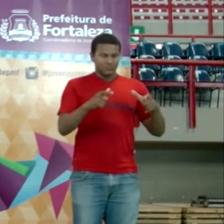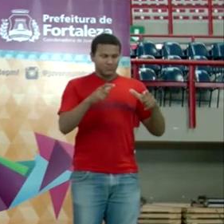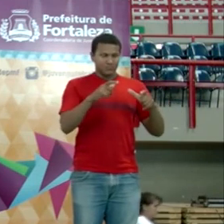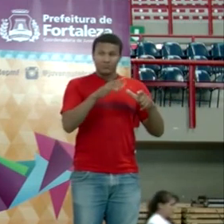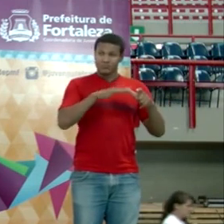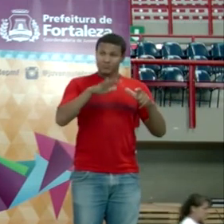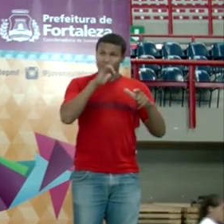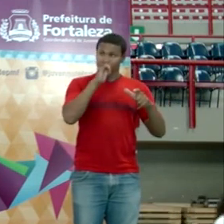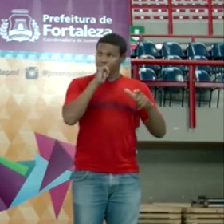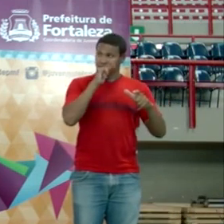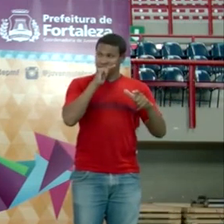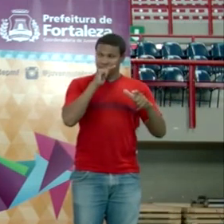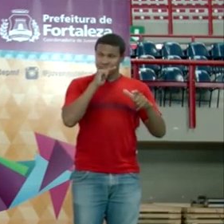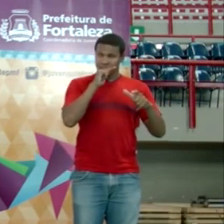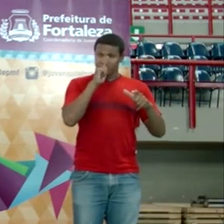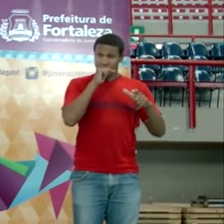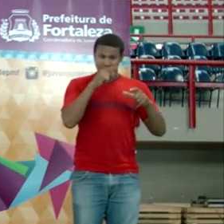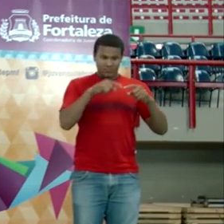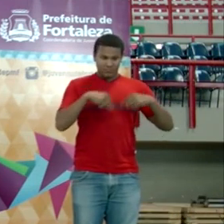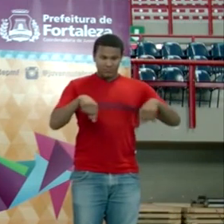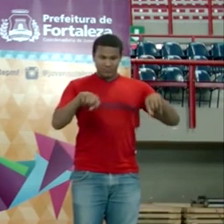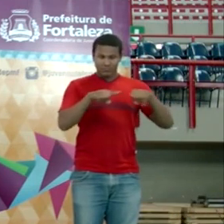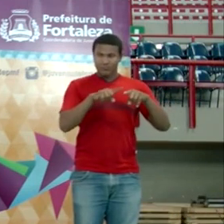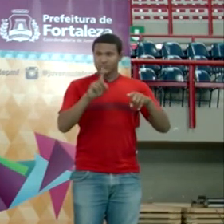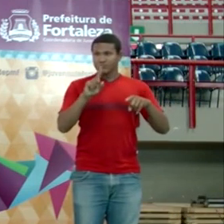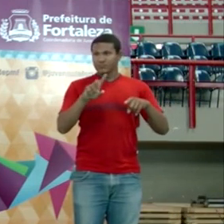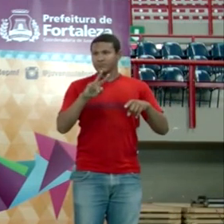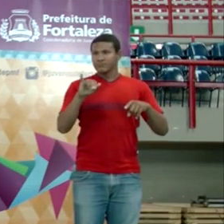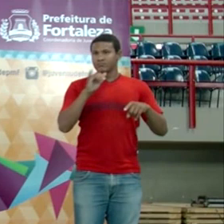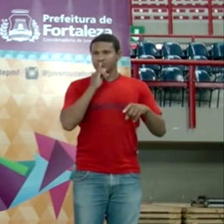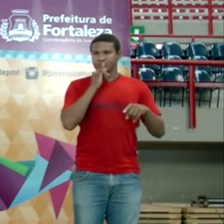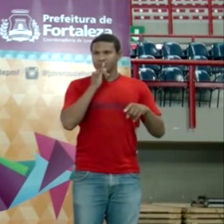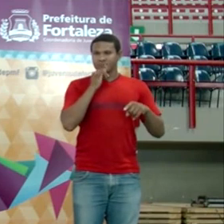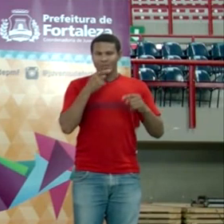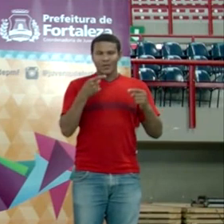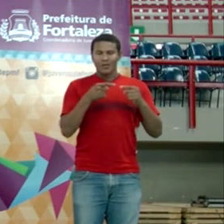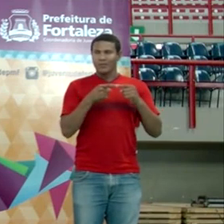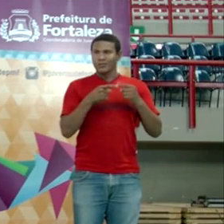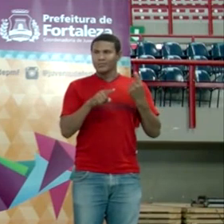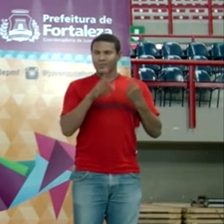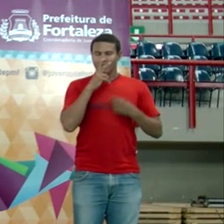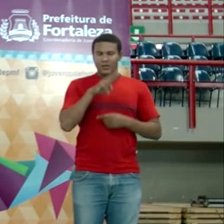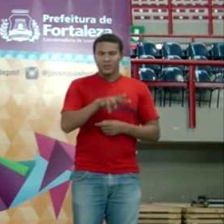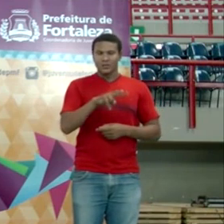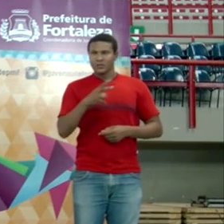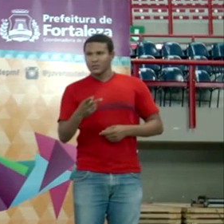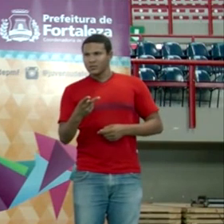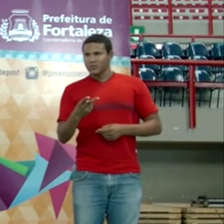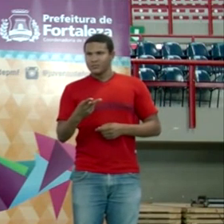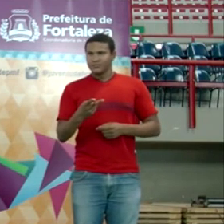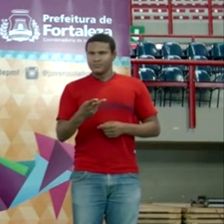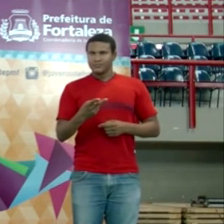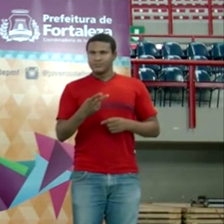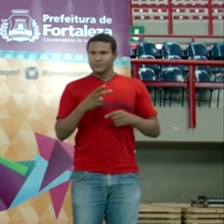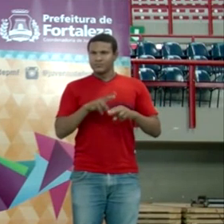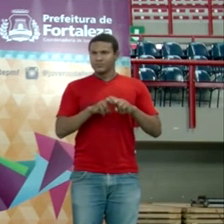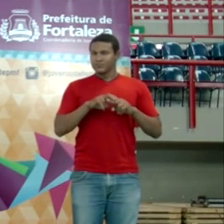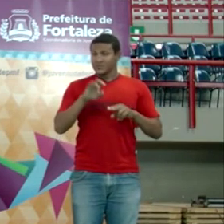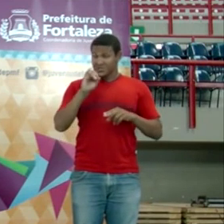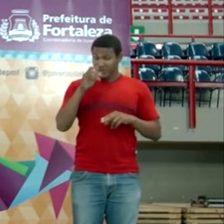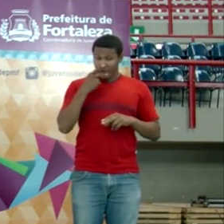eu vou inverter a respectividade. Ele falou aí, né, respectivamente? Se ele